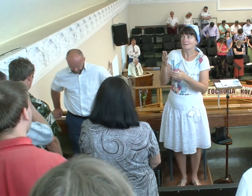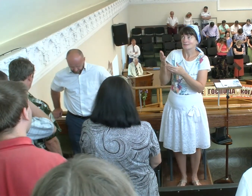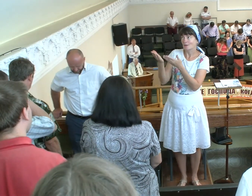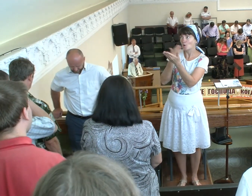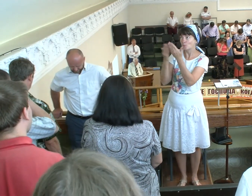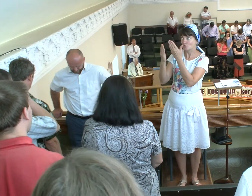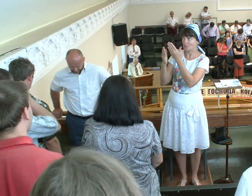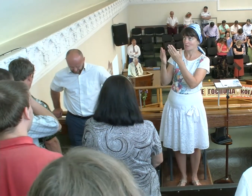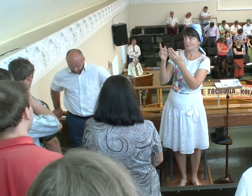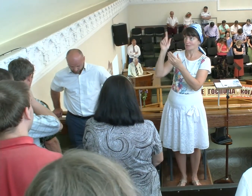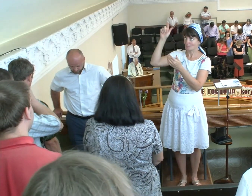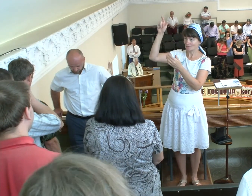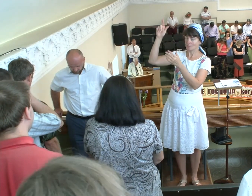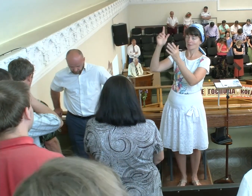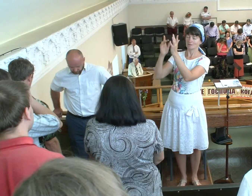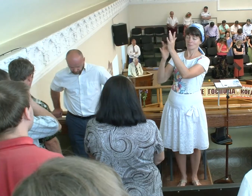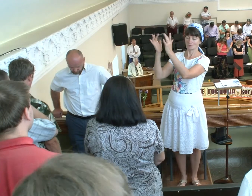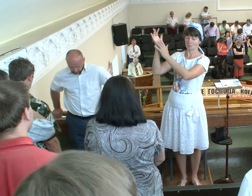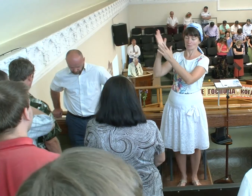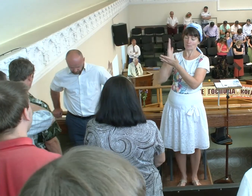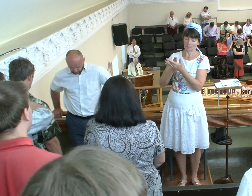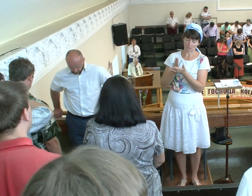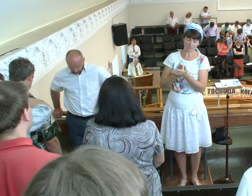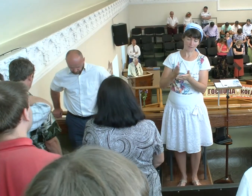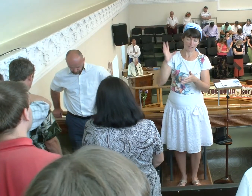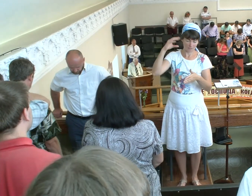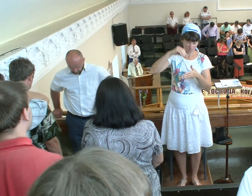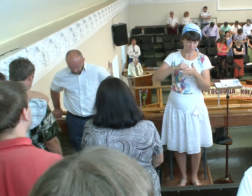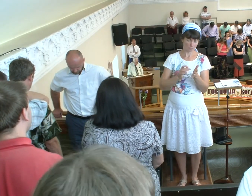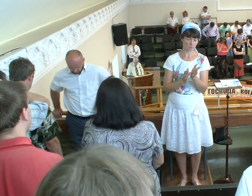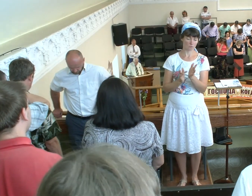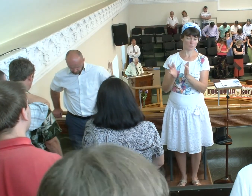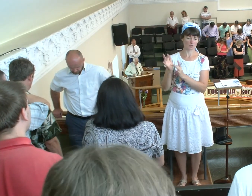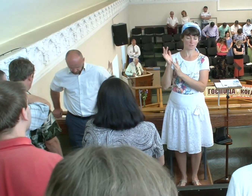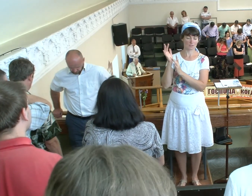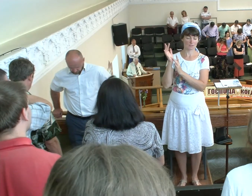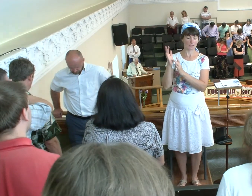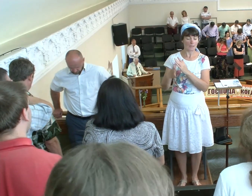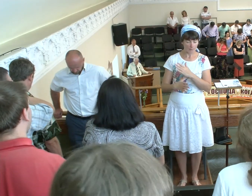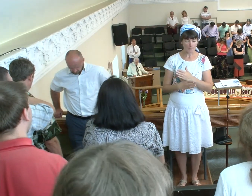пребывать в Иисусе Христе. Помоги, Небесный Отец, и дай, чтобы